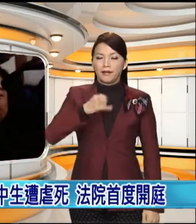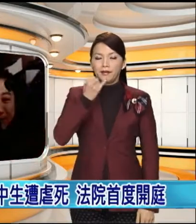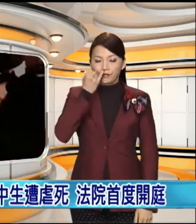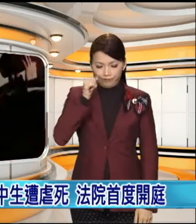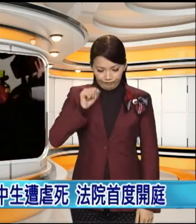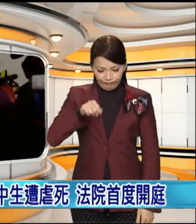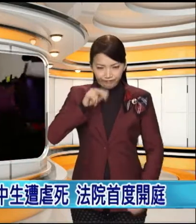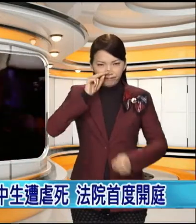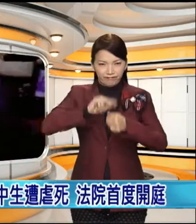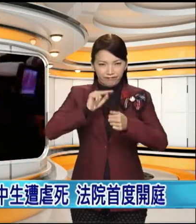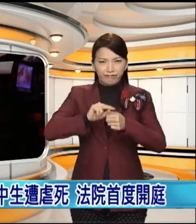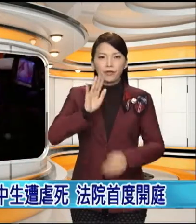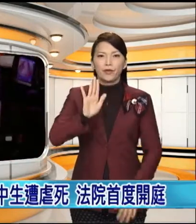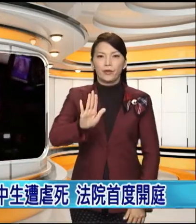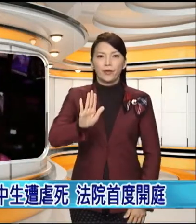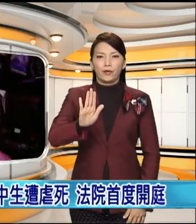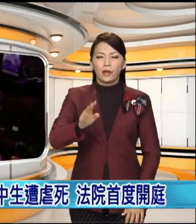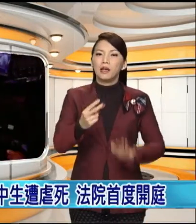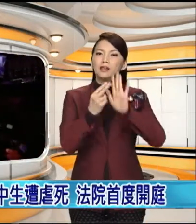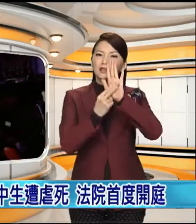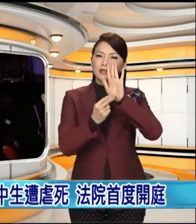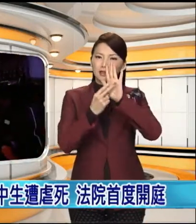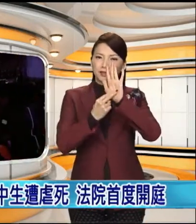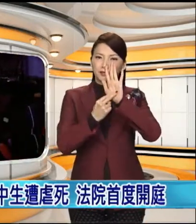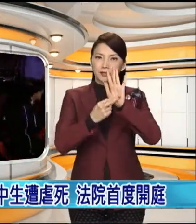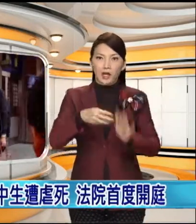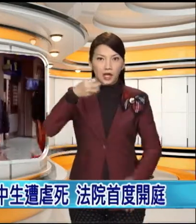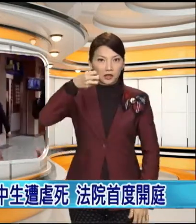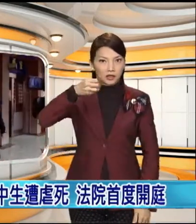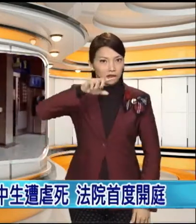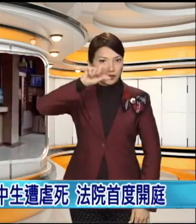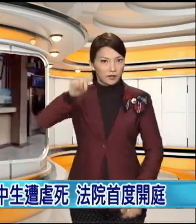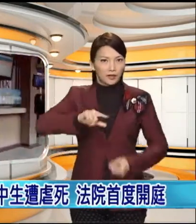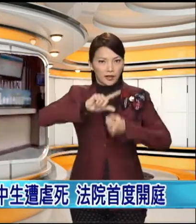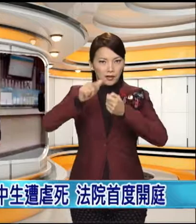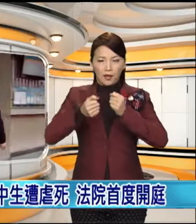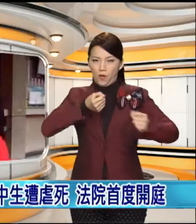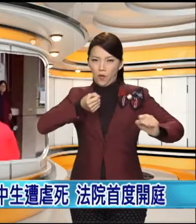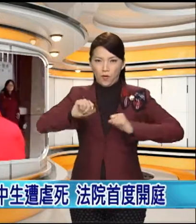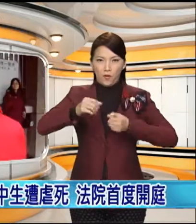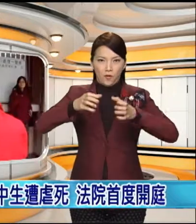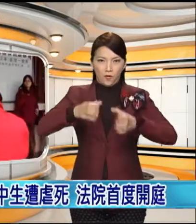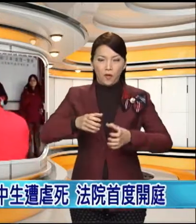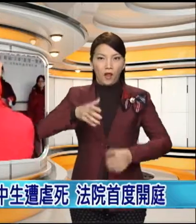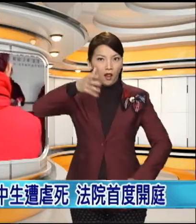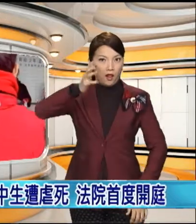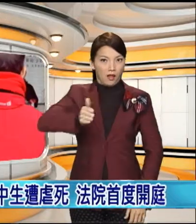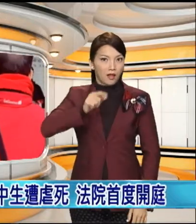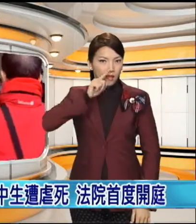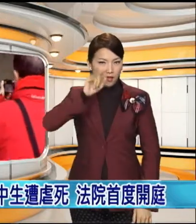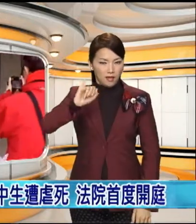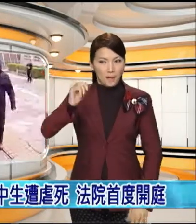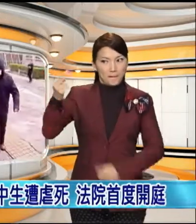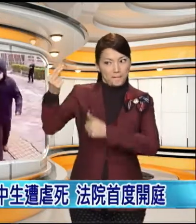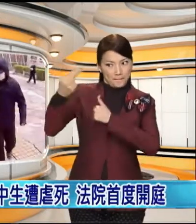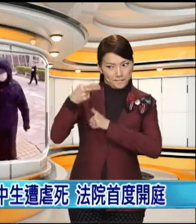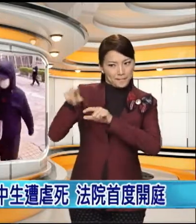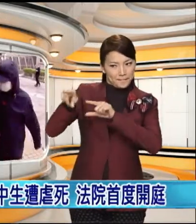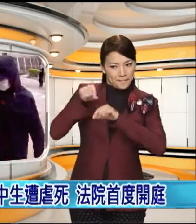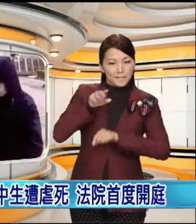讯，他们坦承参与施暴，但同时强调是迫于日月民工创办人陈巧明